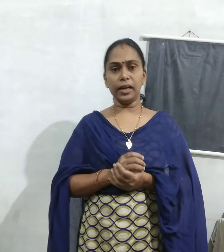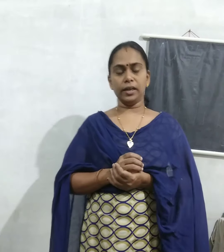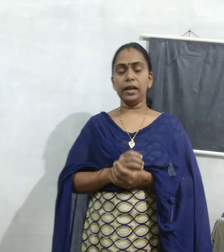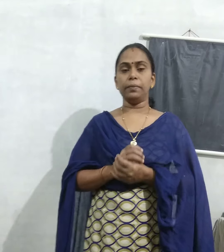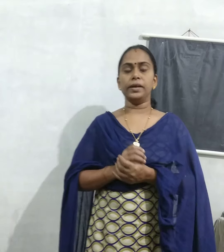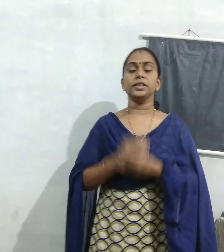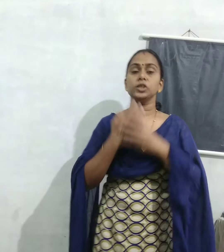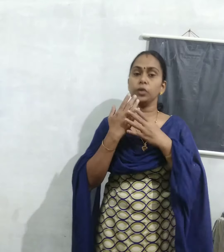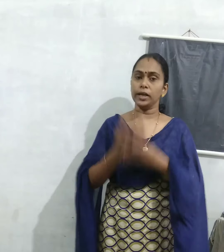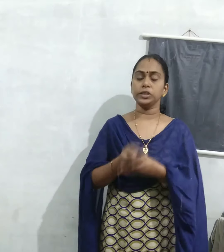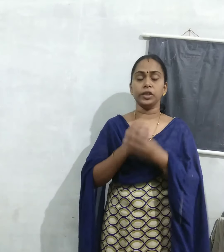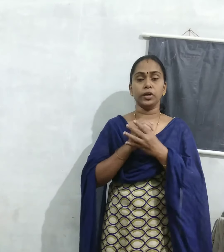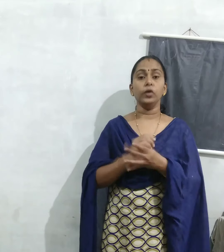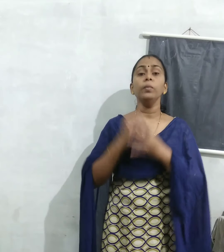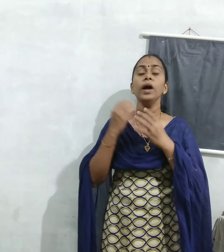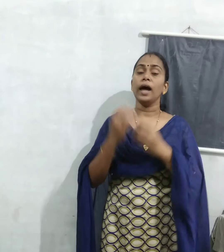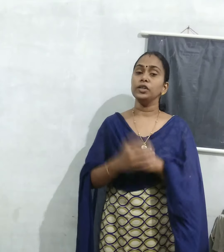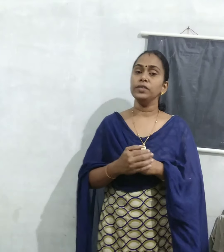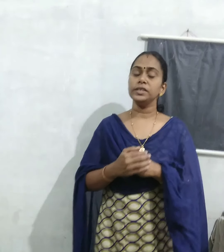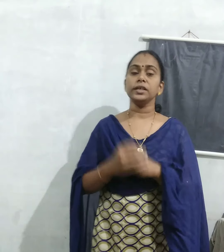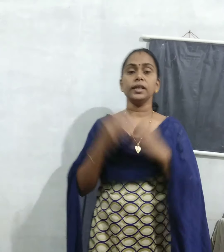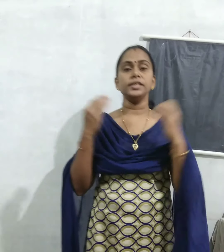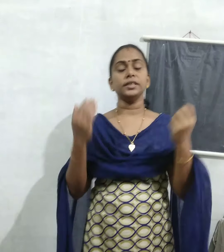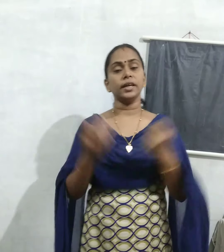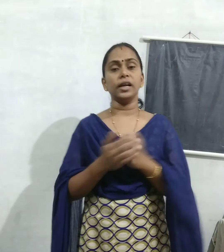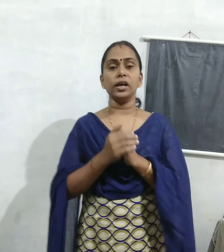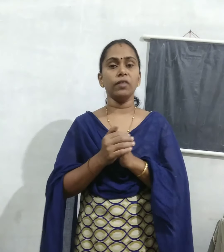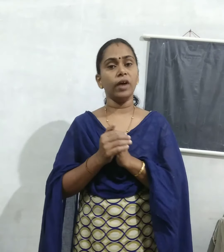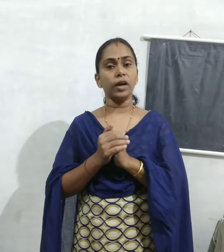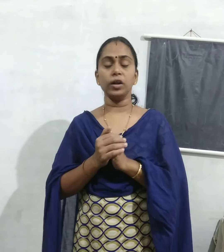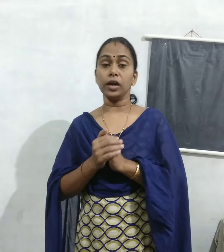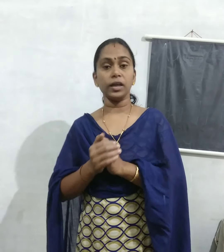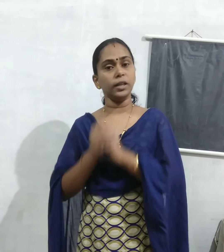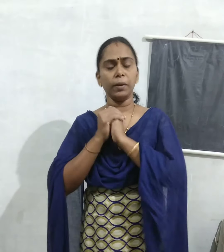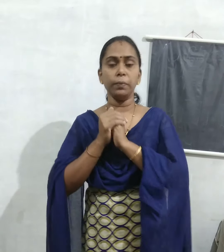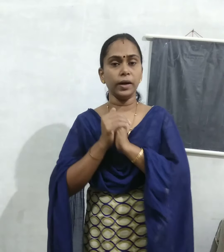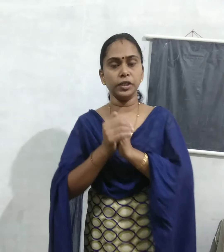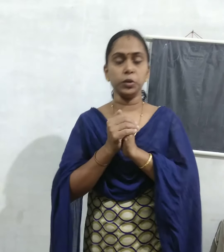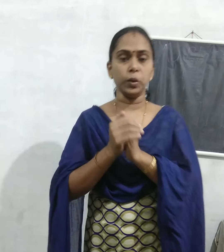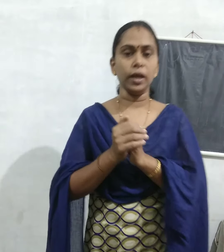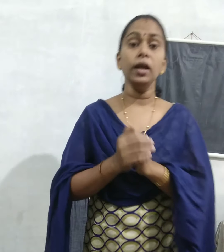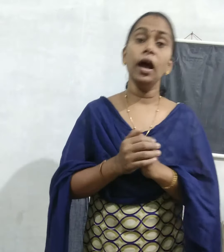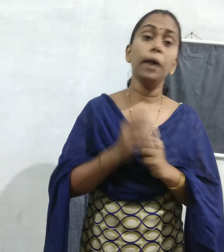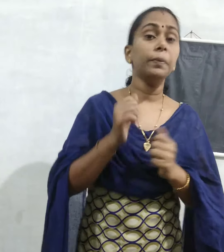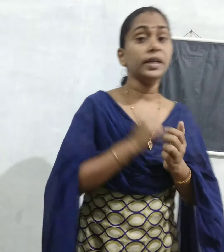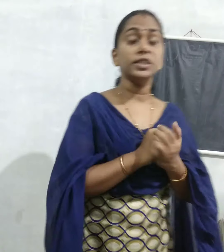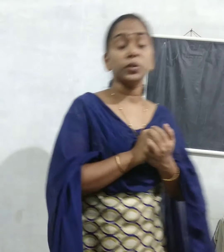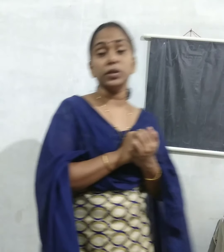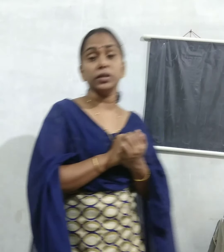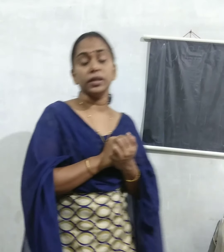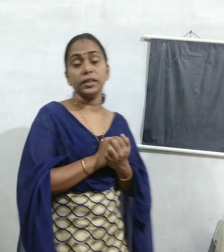സ്വരാക്ഷരങ്ങളാണ് അല്ലെ പഠിച്ചത്. സ്വരാക്ഷരങ്ങളും അത് വെച്ചിട്ടുള്ള ചിത്രങ്ങളൊക്കെ വാക്കുകളൊക്കെ നമ്മൾ പഠിച്ചു അല്ലെ. അപ്പൊ ടീച്ചർ ഒന്ന് എന്ത്